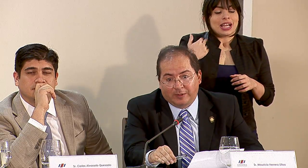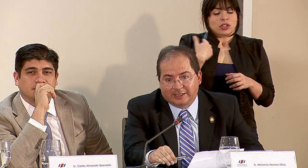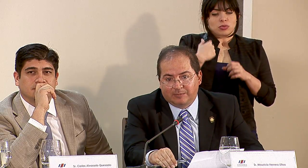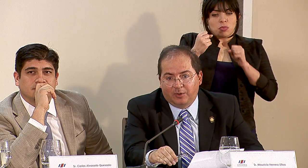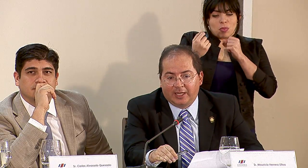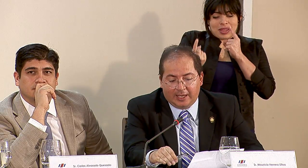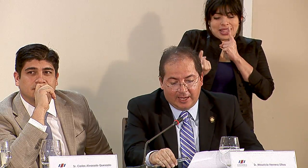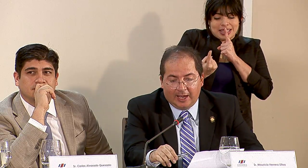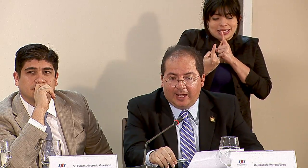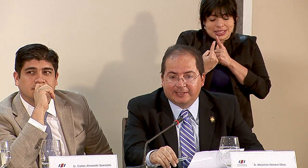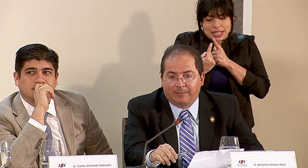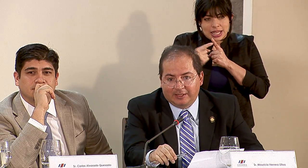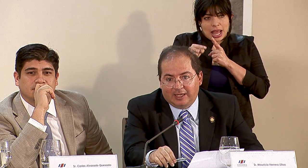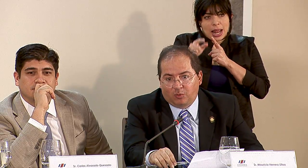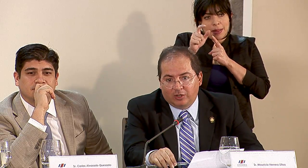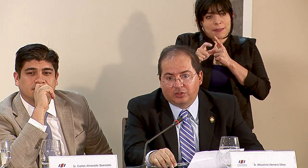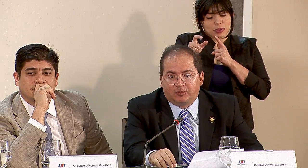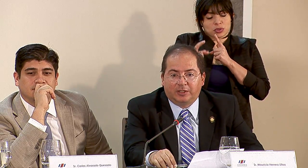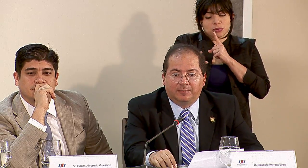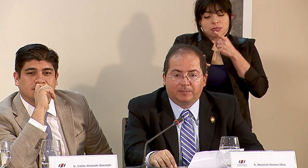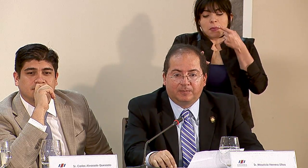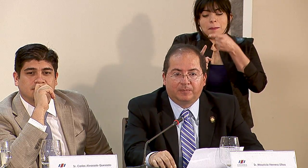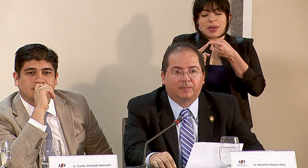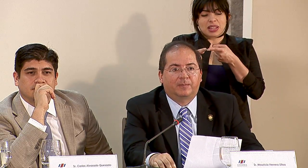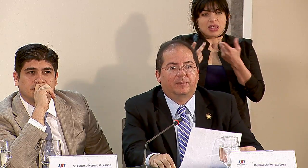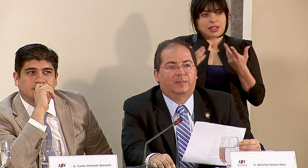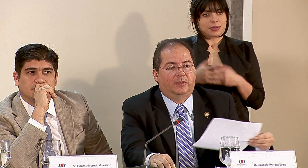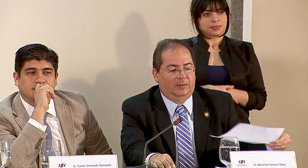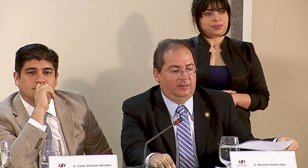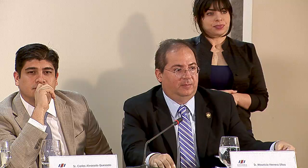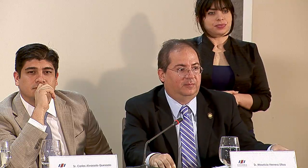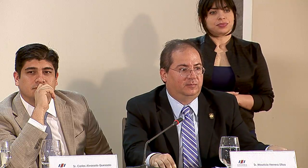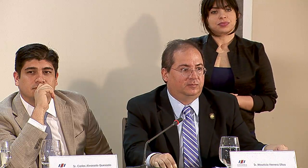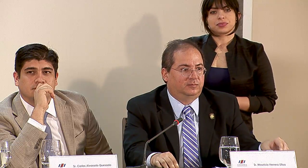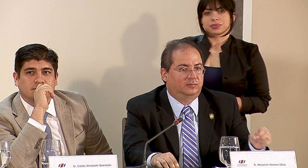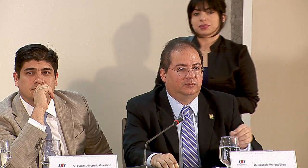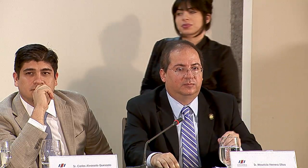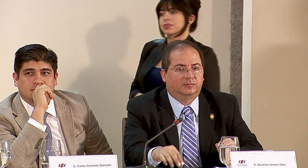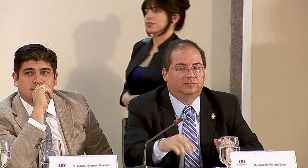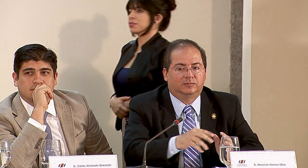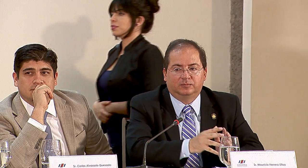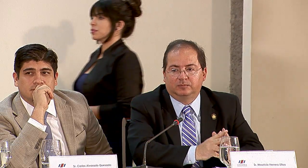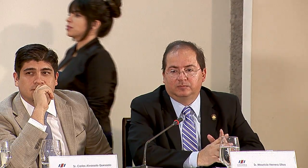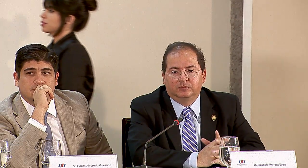acerquemos lo más que se pueda a esa meta en cuanto se pueda. Álvaro Murillo de La Nación.